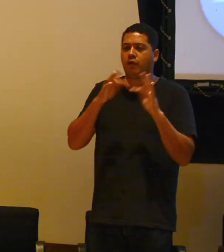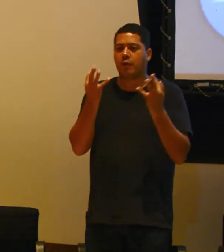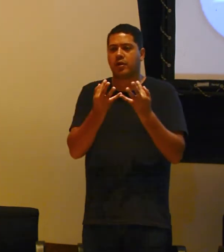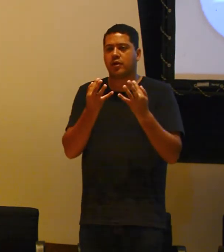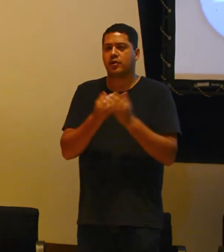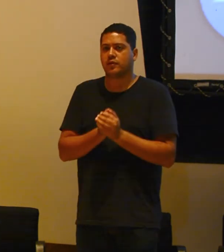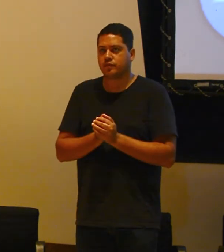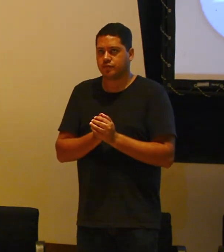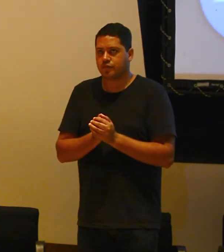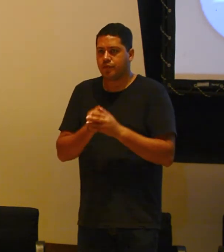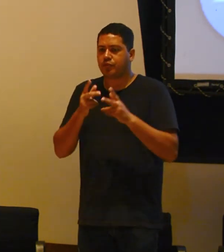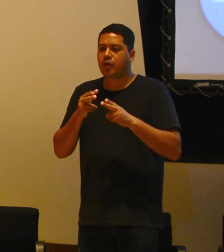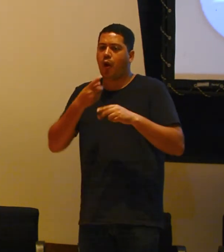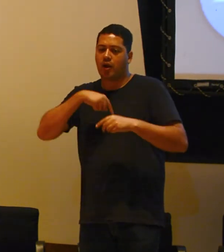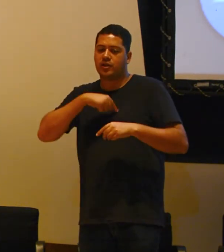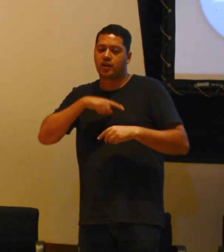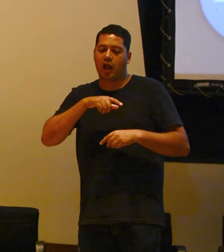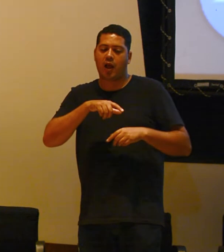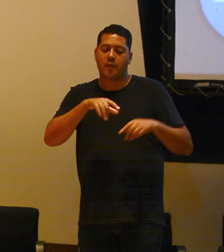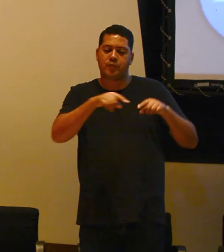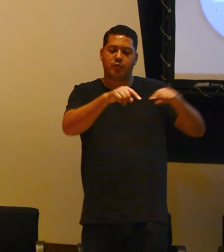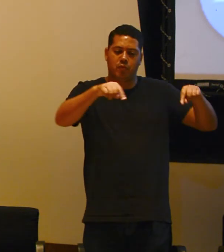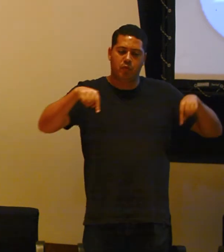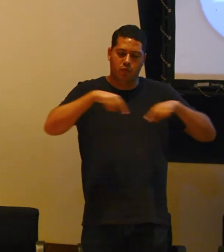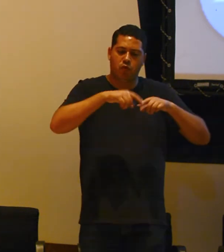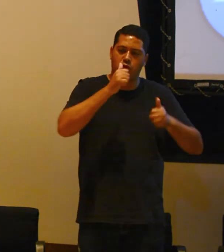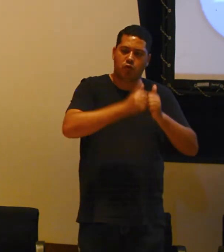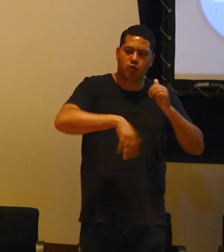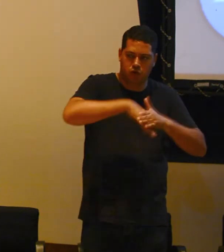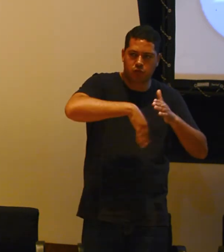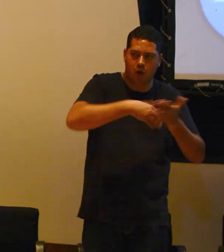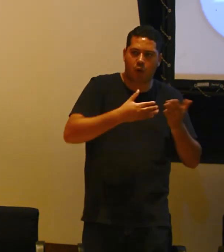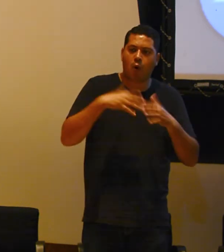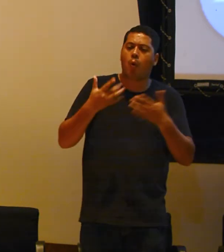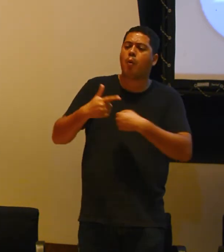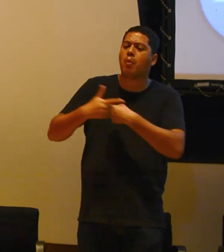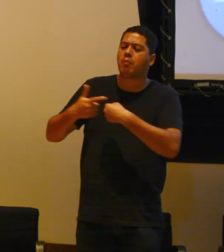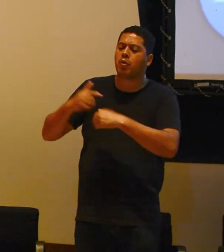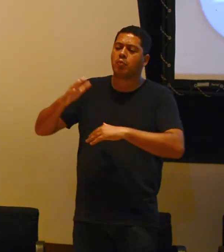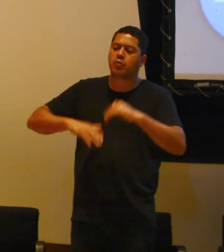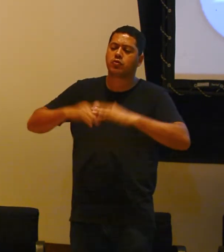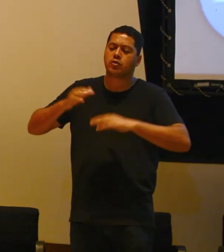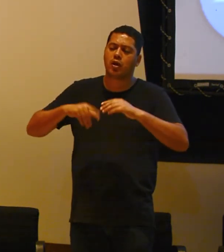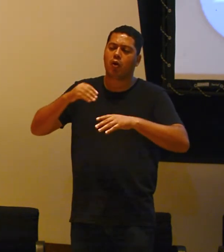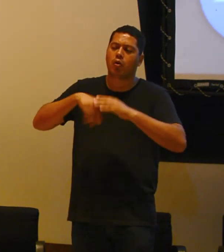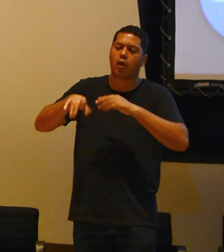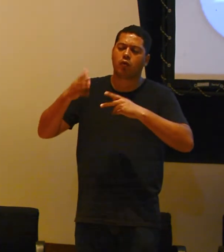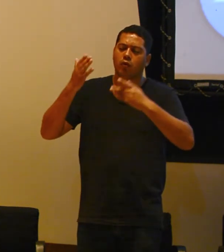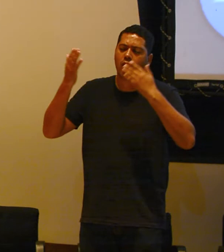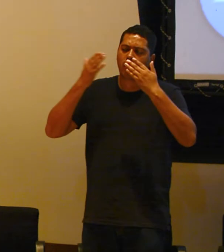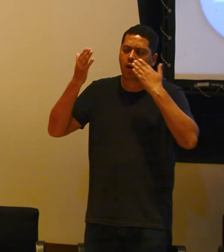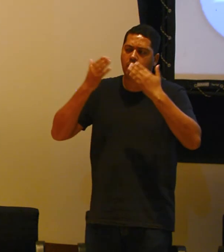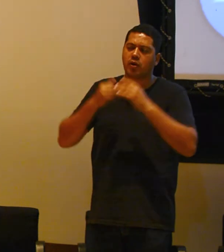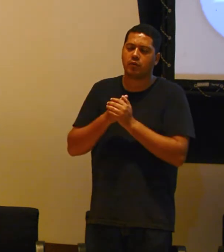como se a gente estivesse aí num campo de futebol, se a gente pensar qual que é o papel do profissional na terapia, né, então, muitas vezes, às vezes os